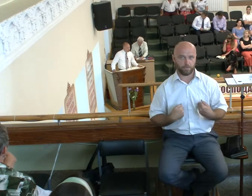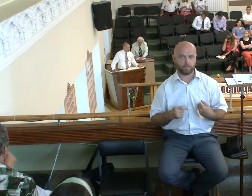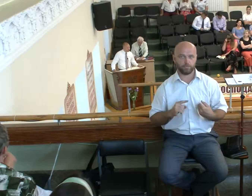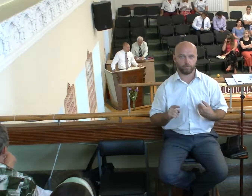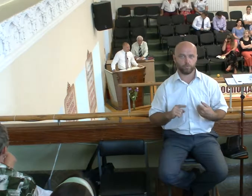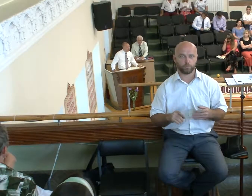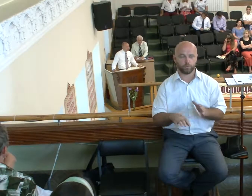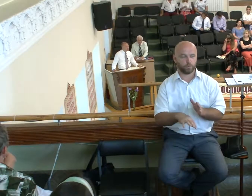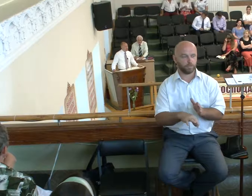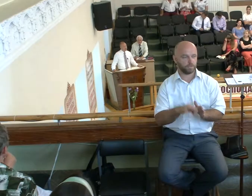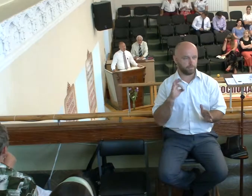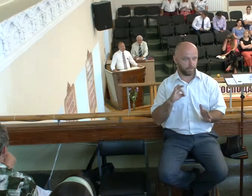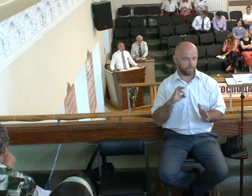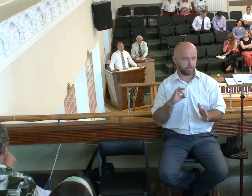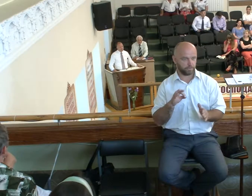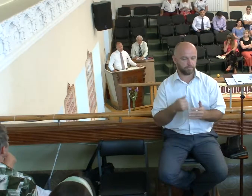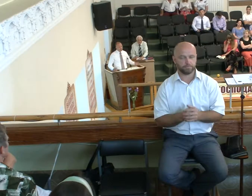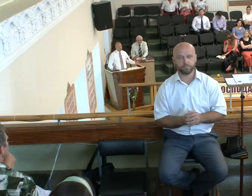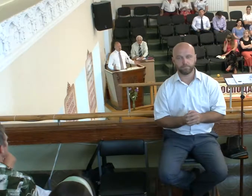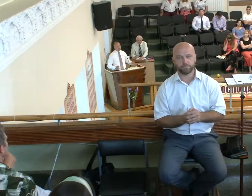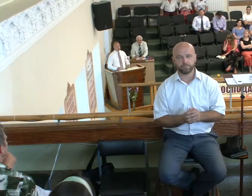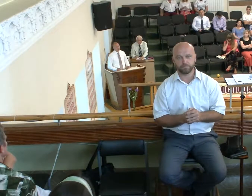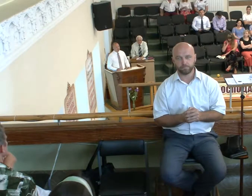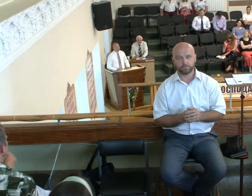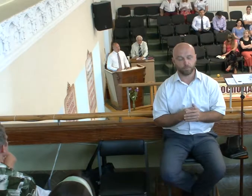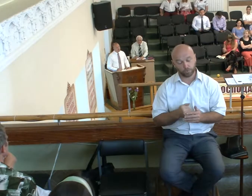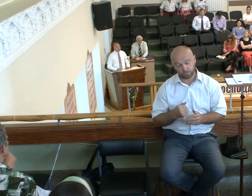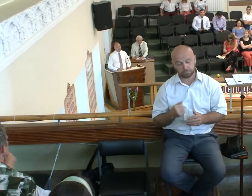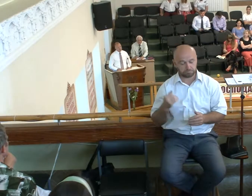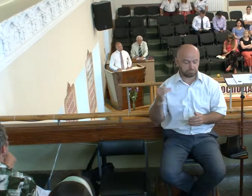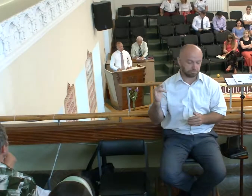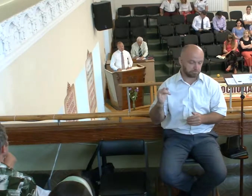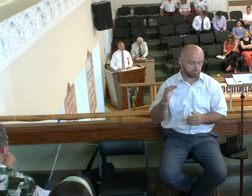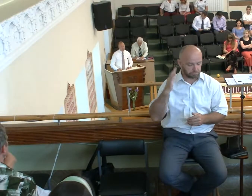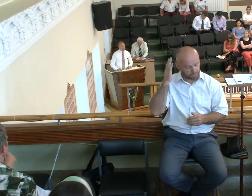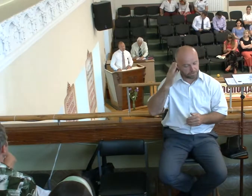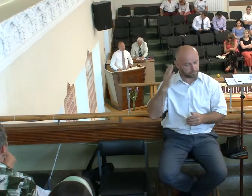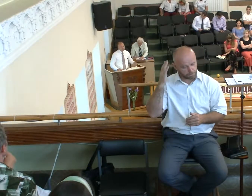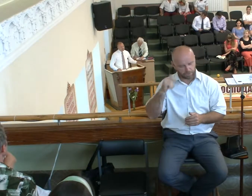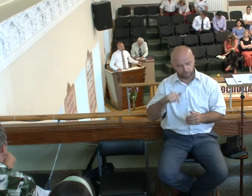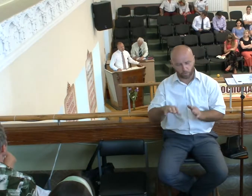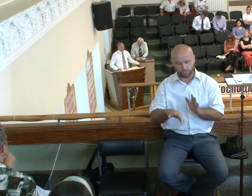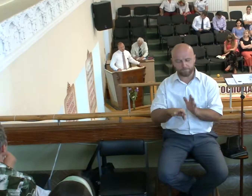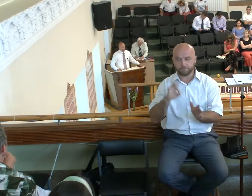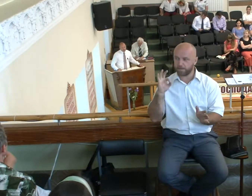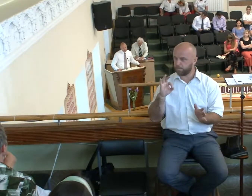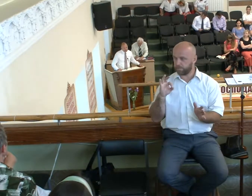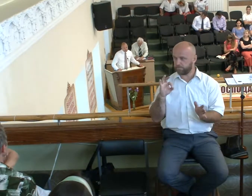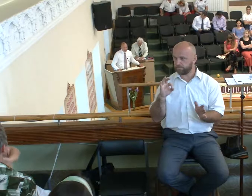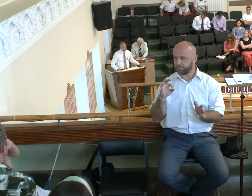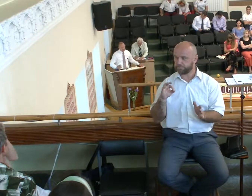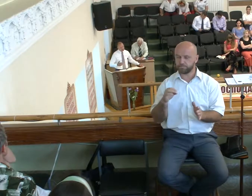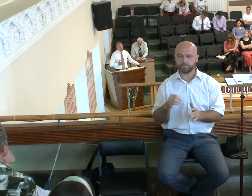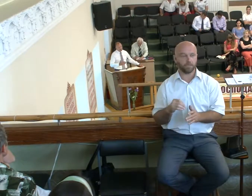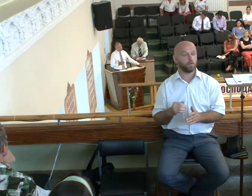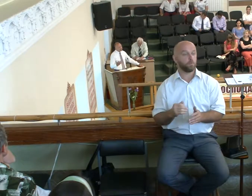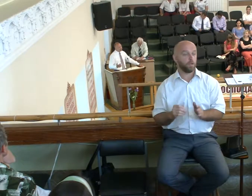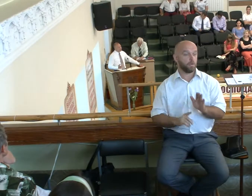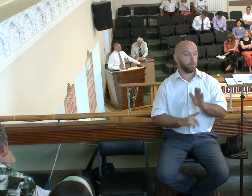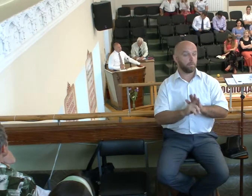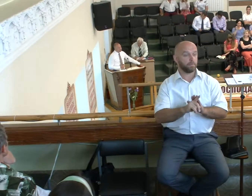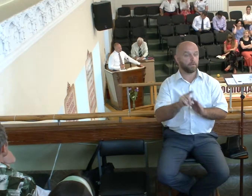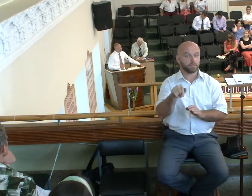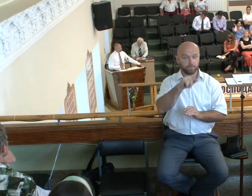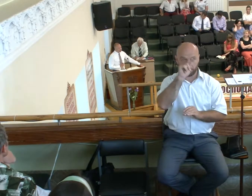что избирает. Будем рассуждать о выборе. У меня вопрос сразу же ко